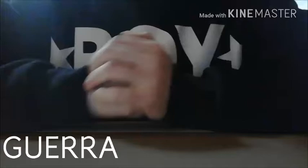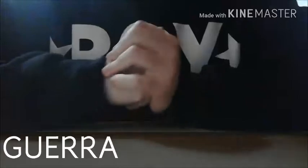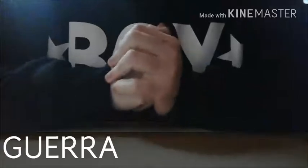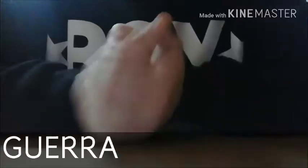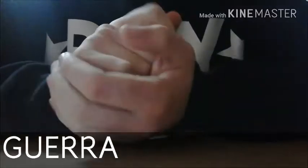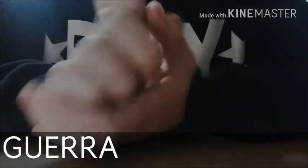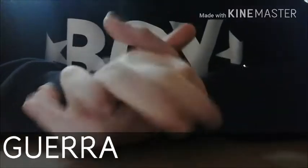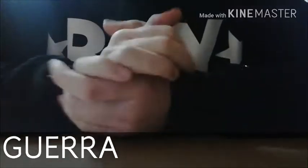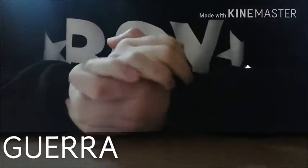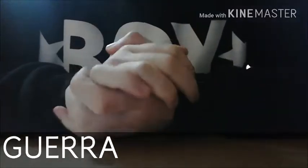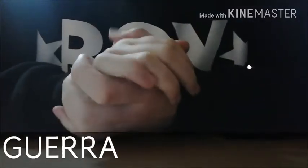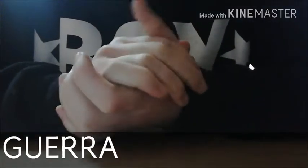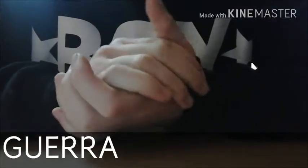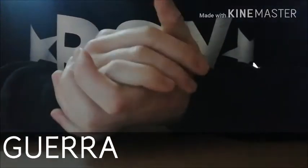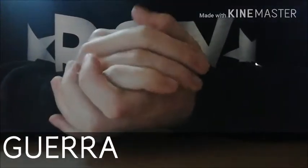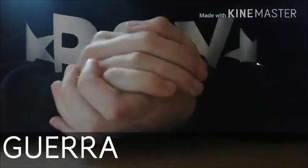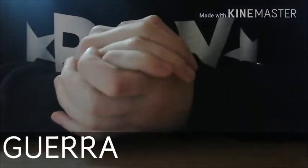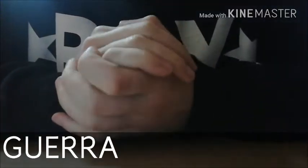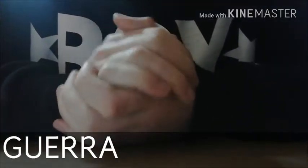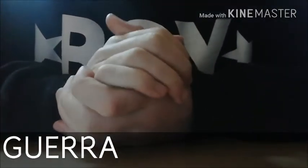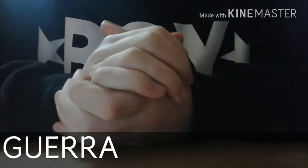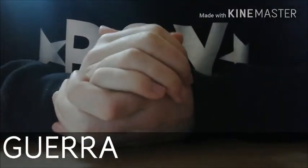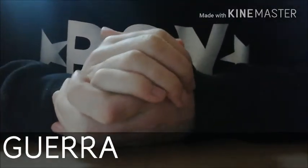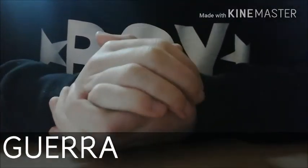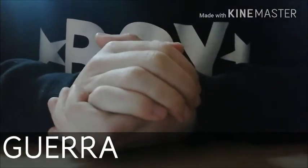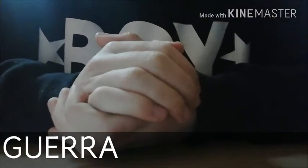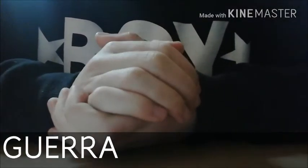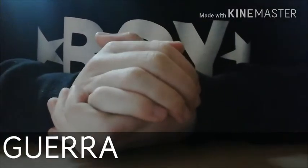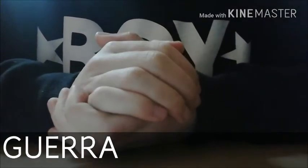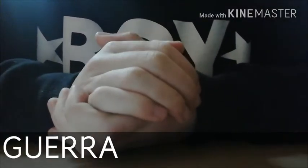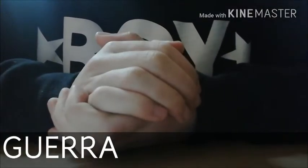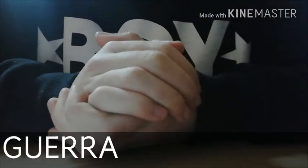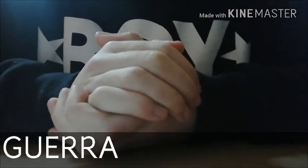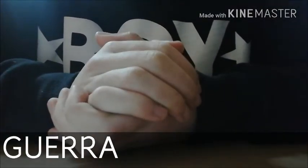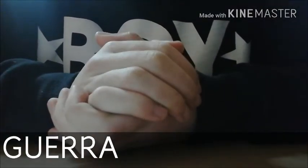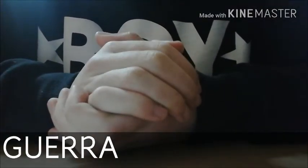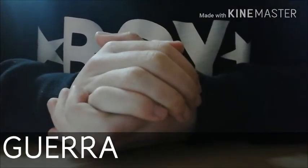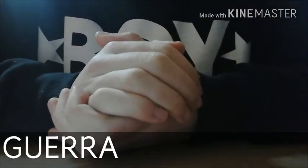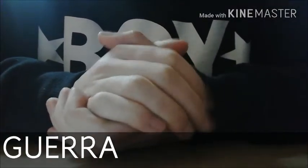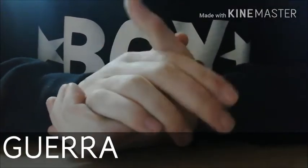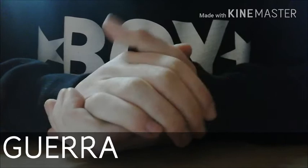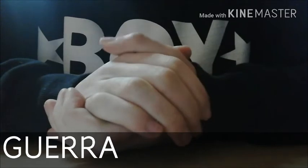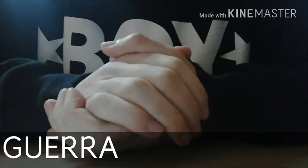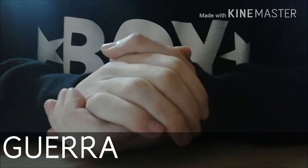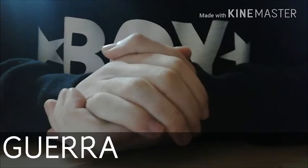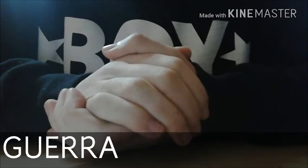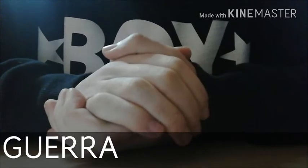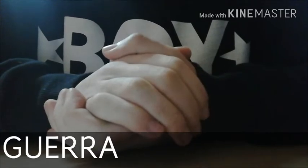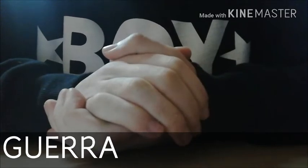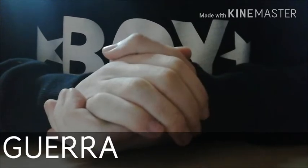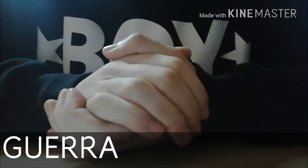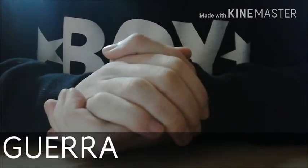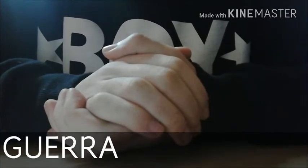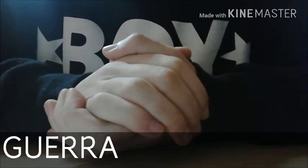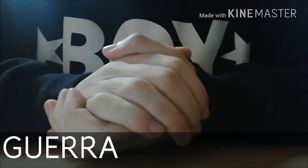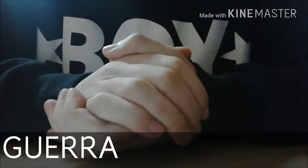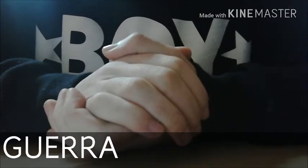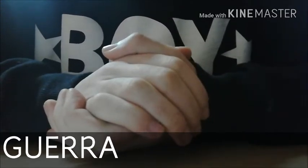ciao ragazzi io sono rikudo benvenuti in questo video allora in questo io devo parlare di guerra